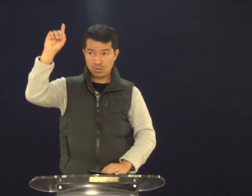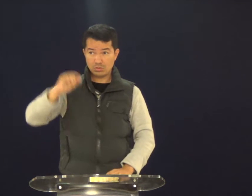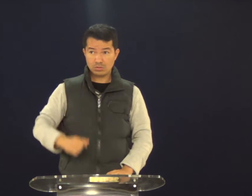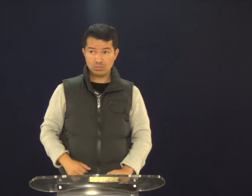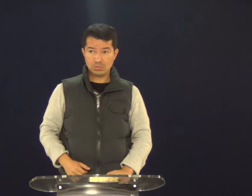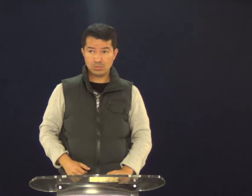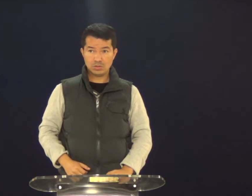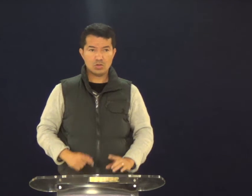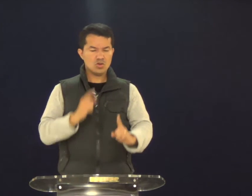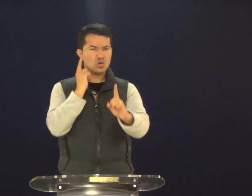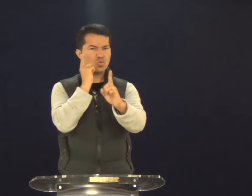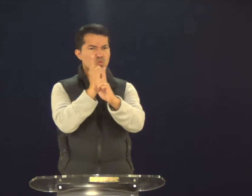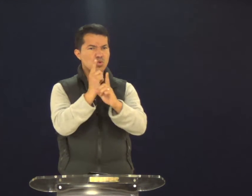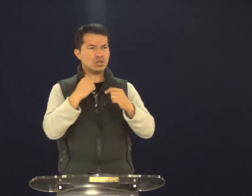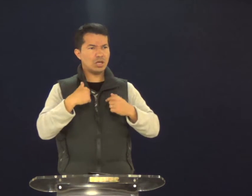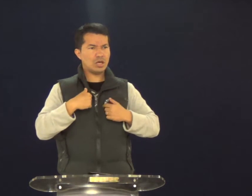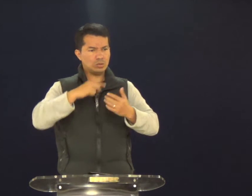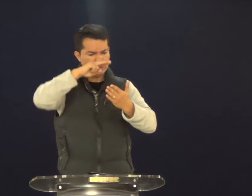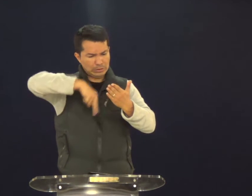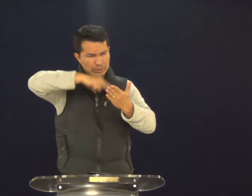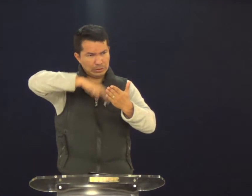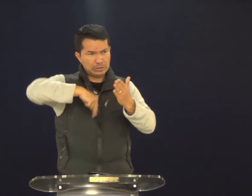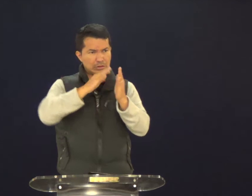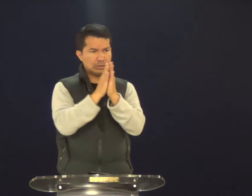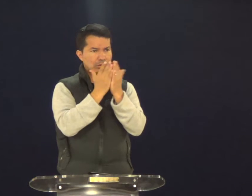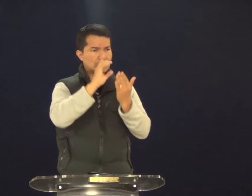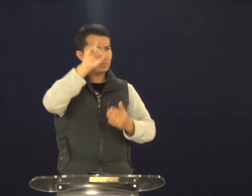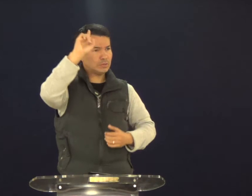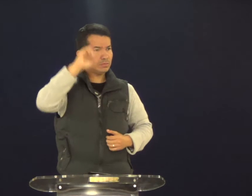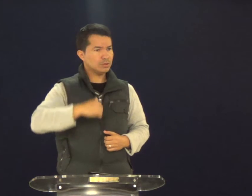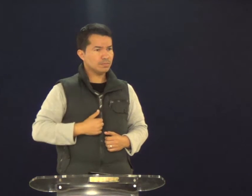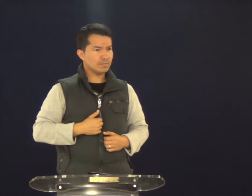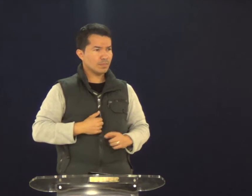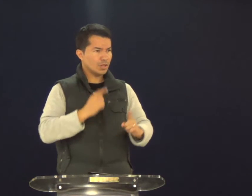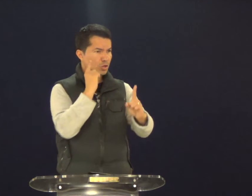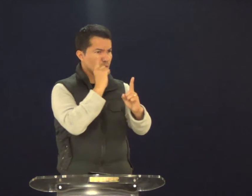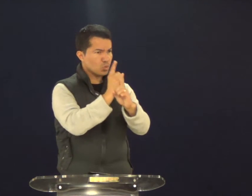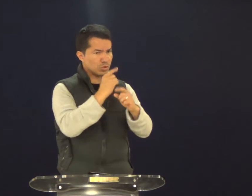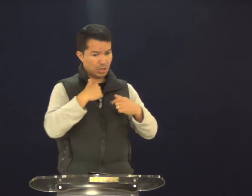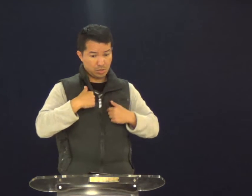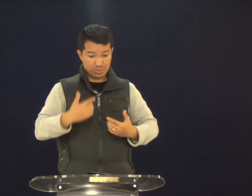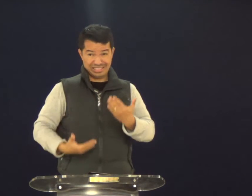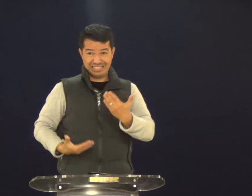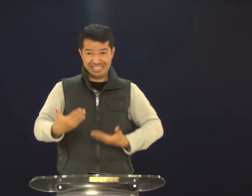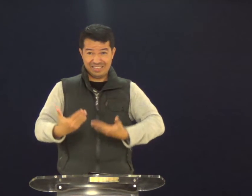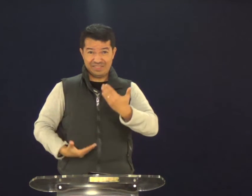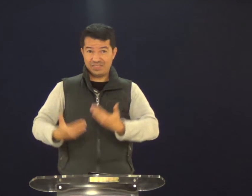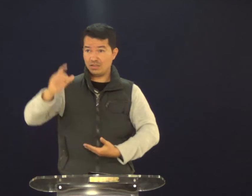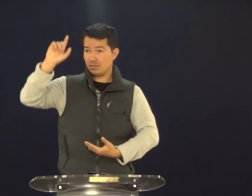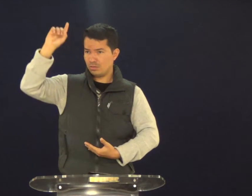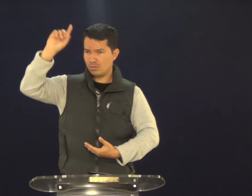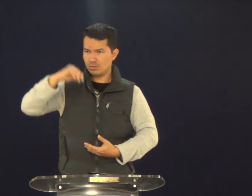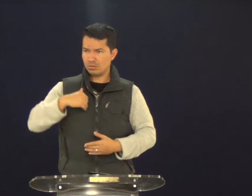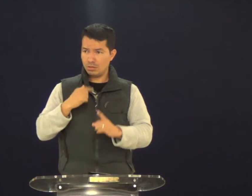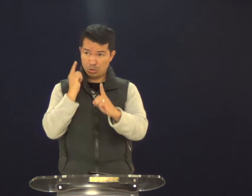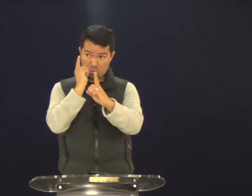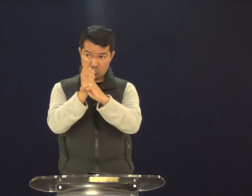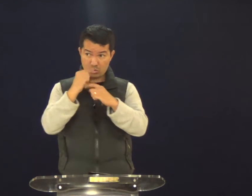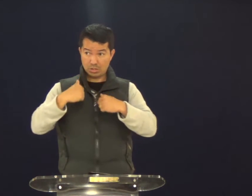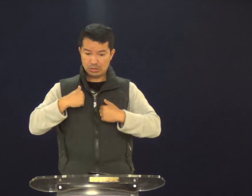Encontraria em nós louvor? Encontraria em nós leitura da palavra? Servir a ele?